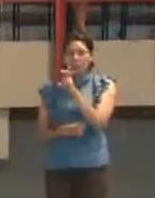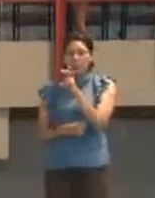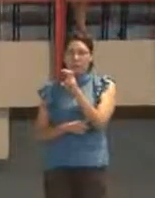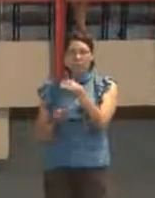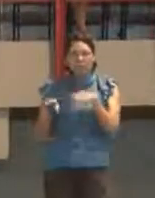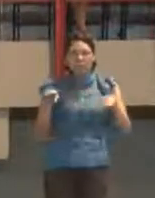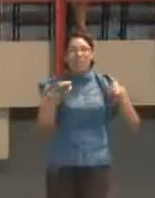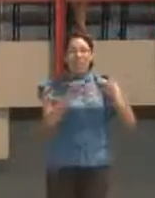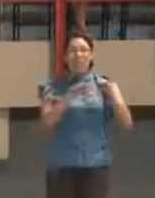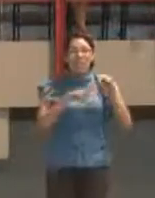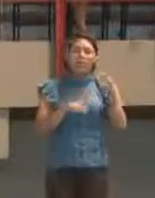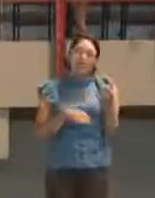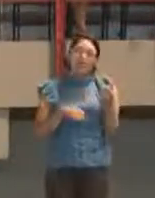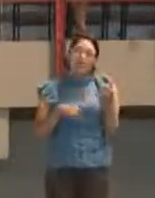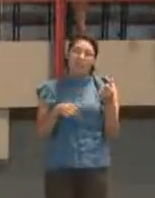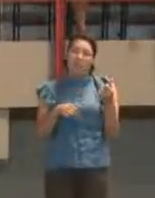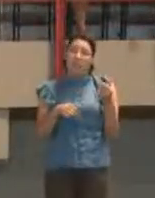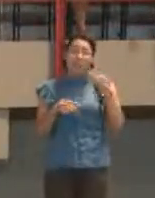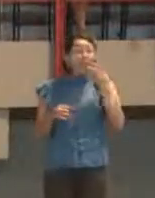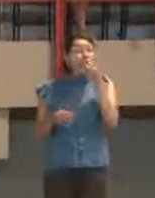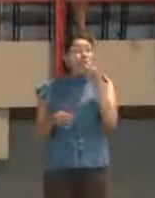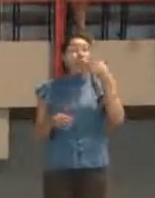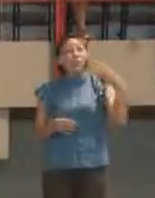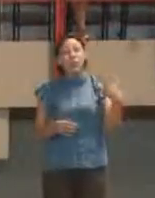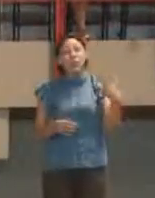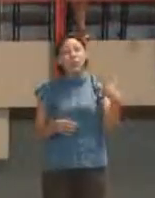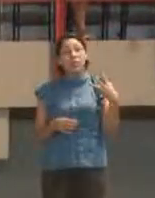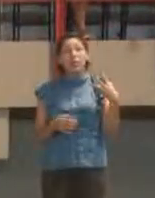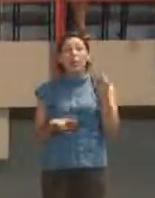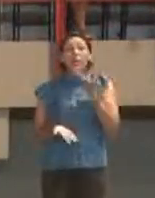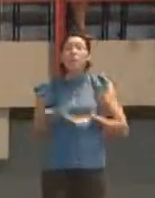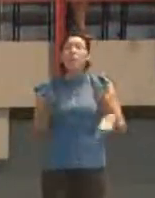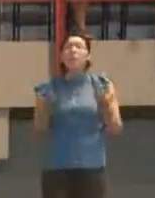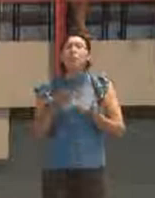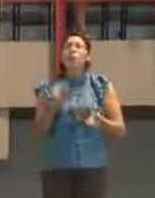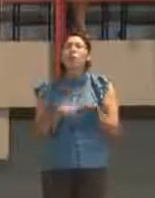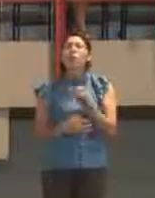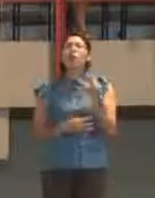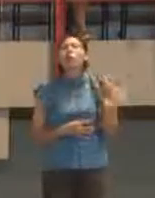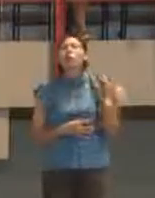3. Se ele venceu 5 e empatou 3, é porque ele perdeu quantas?